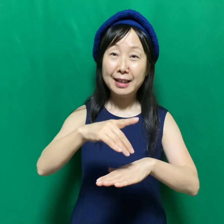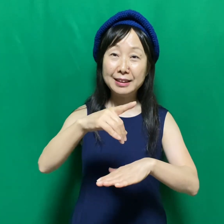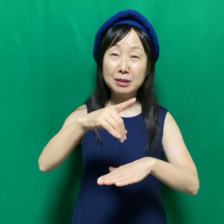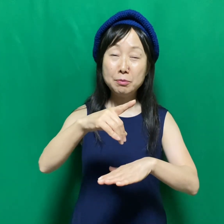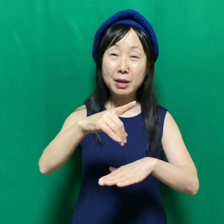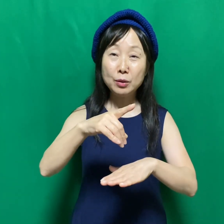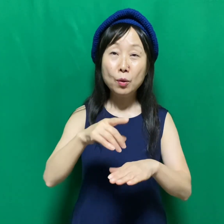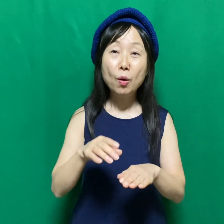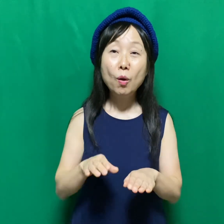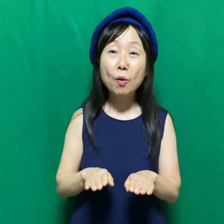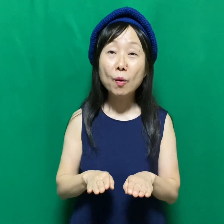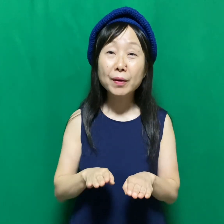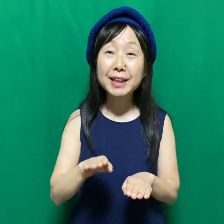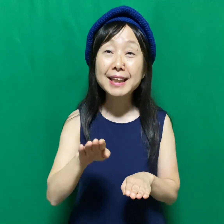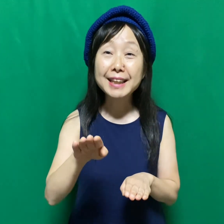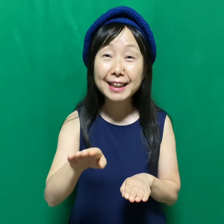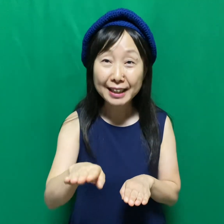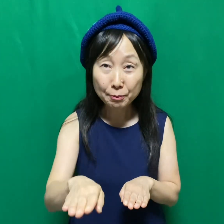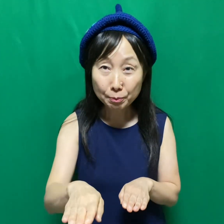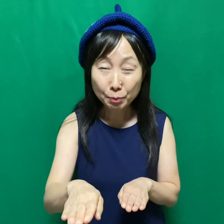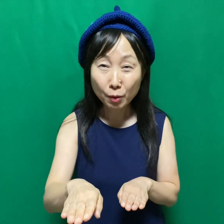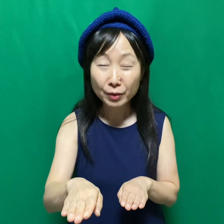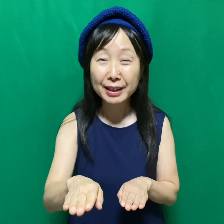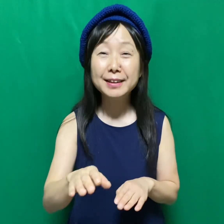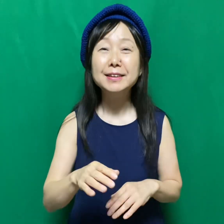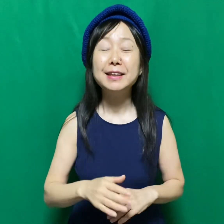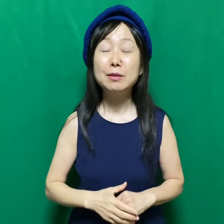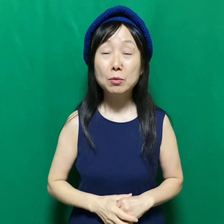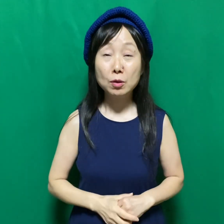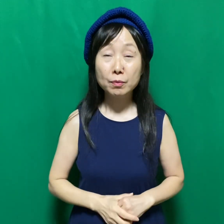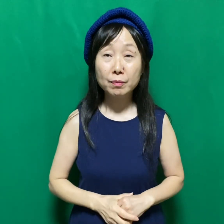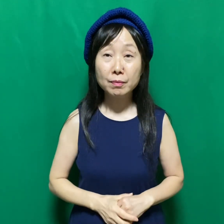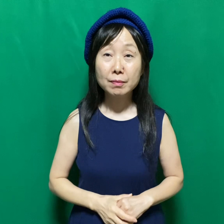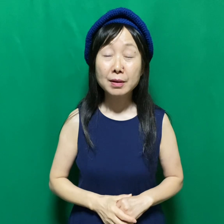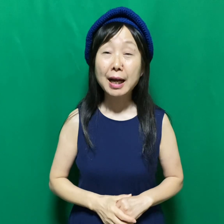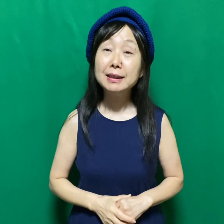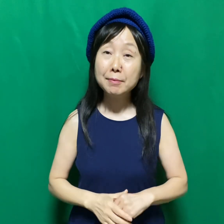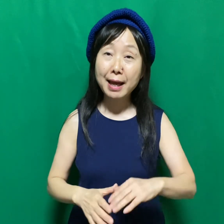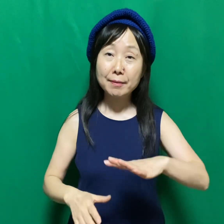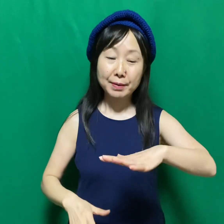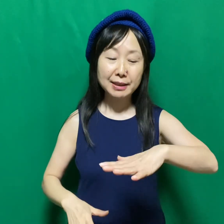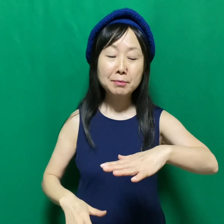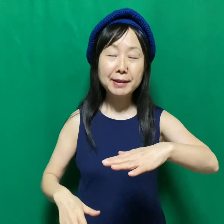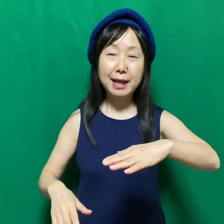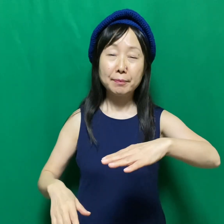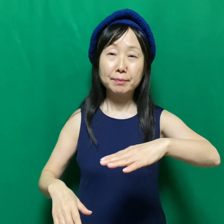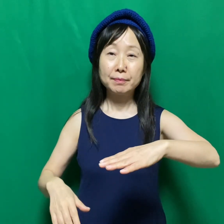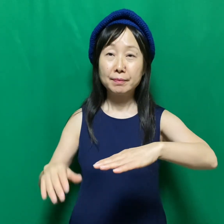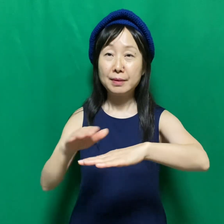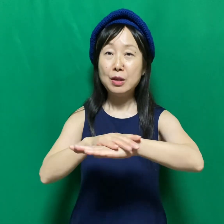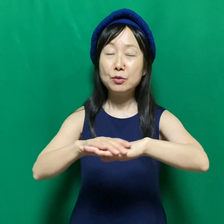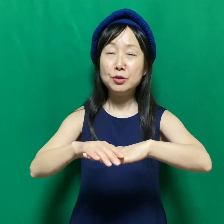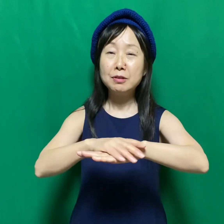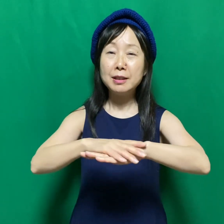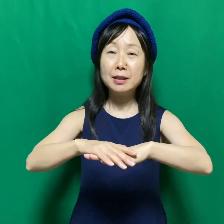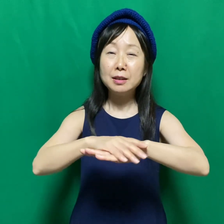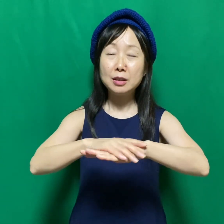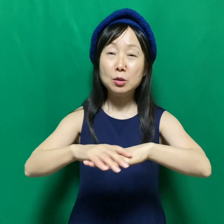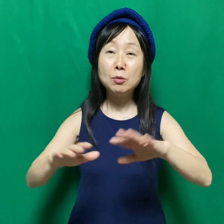初めの一歩なんですけども、初め、初めてっていう手話なんですけども、